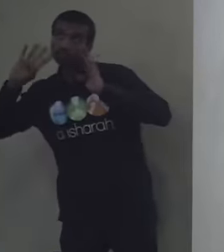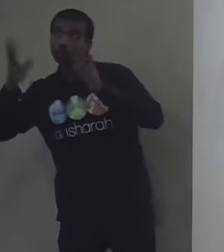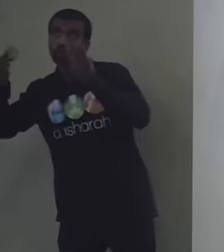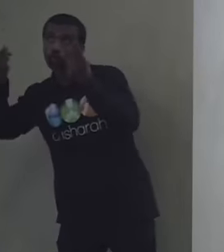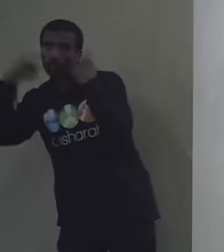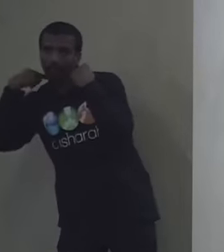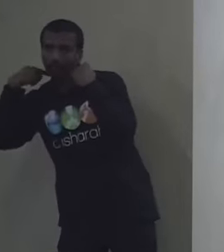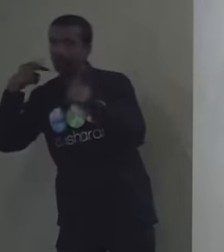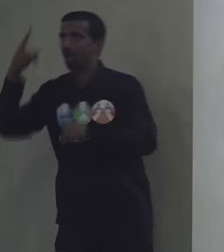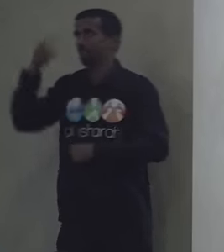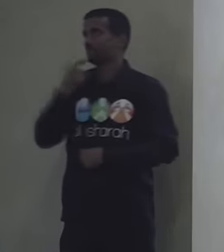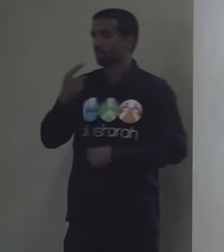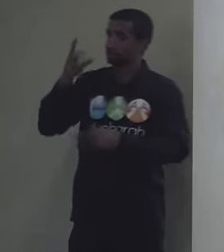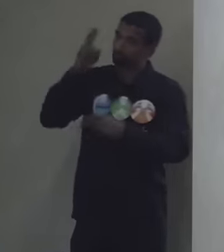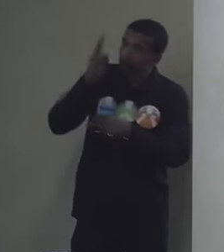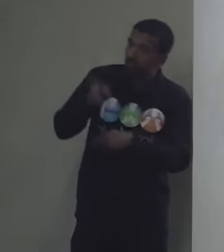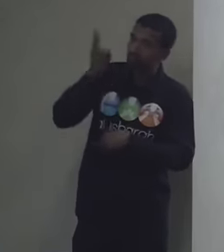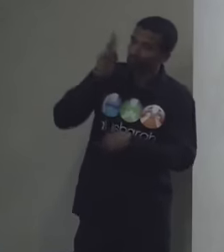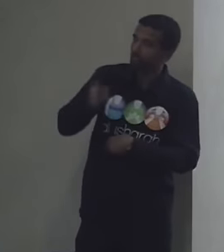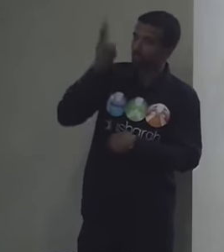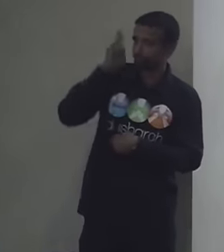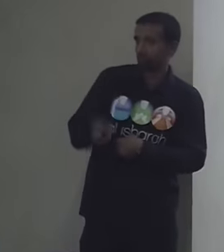الْيَقِينِ. And so now,